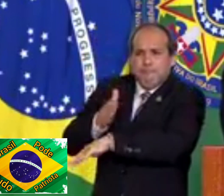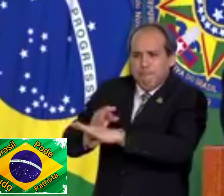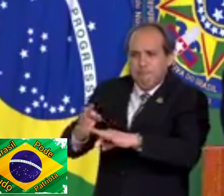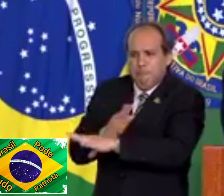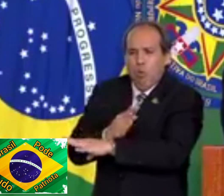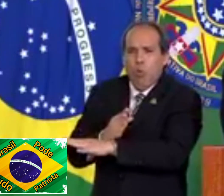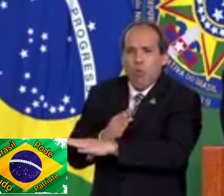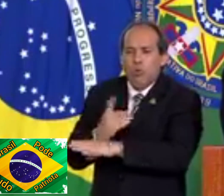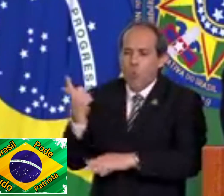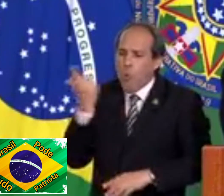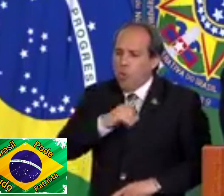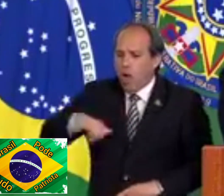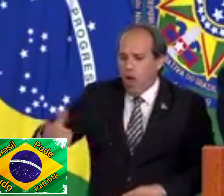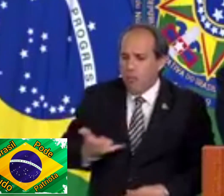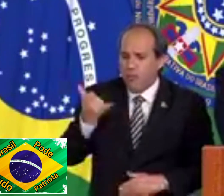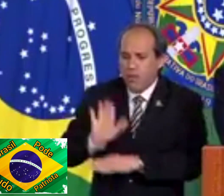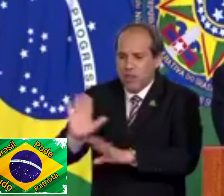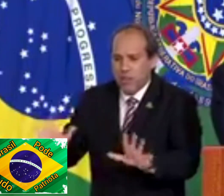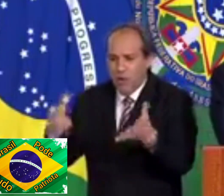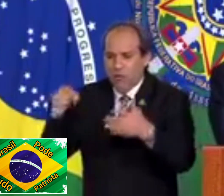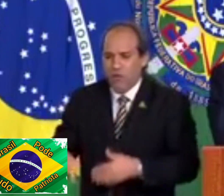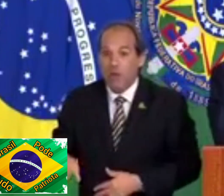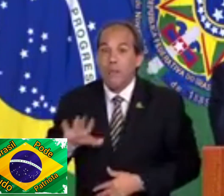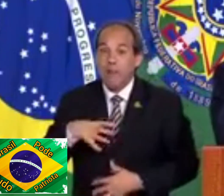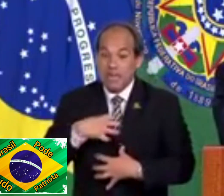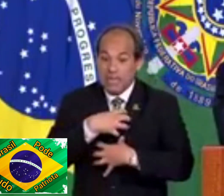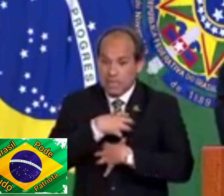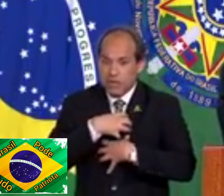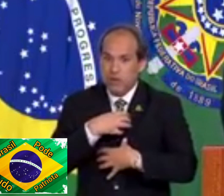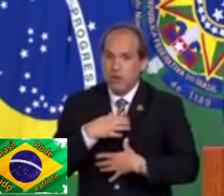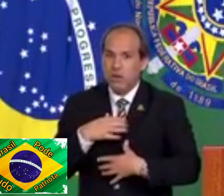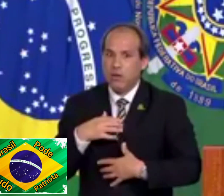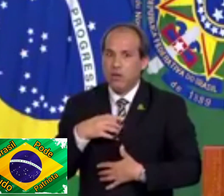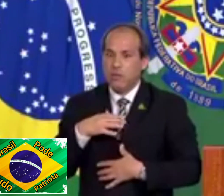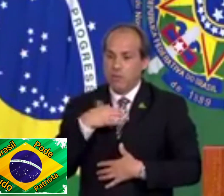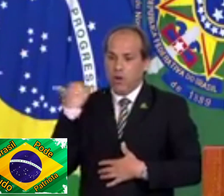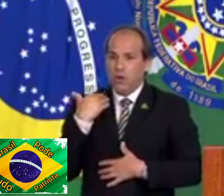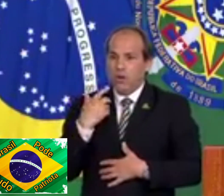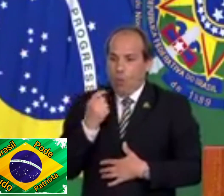perto. Os calafrios e temores vieram depois disso.